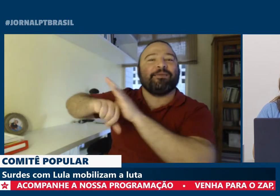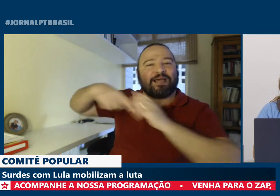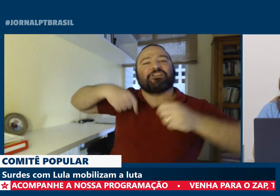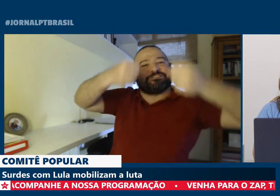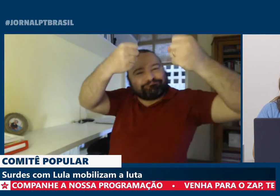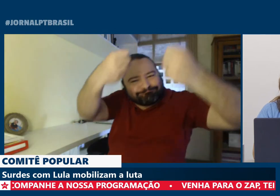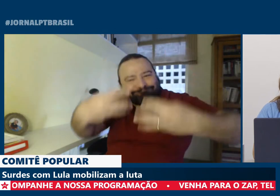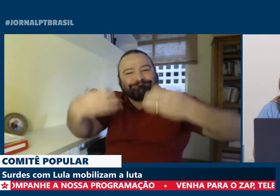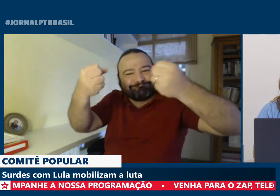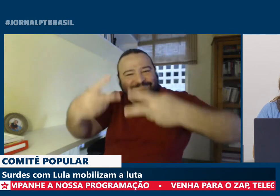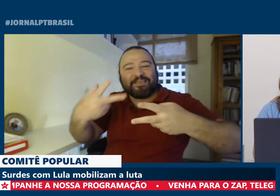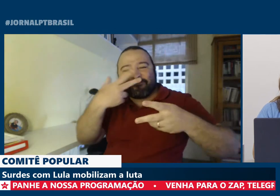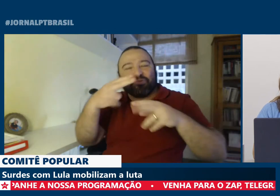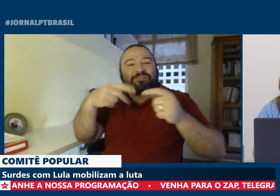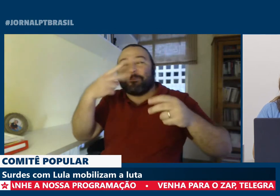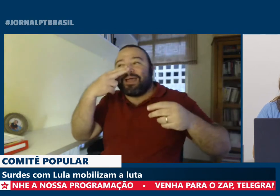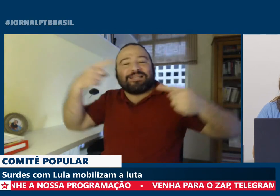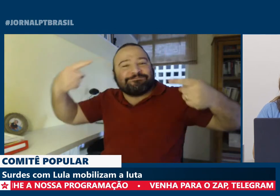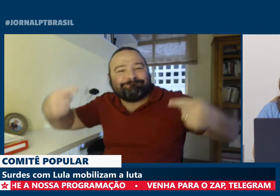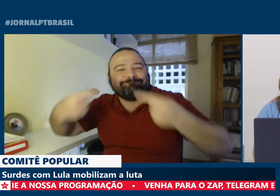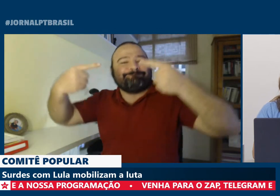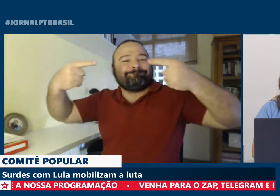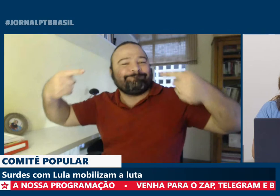que tem a ver com o